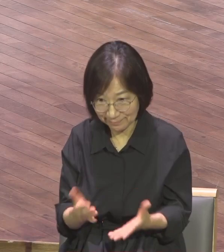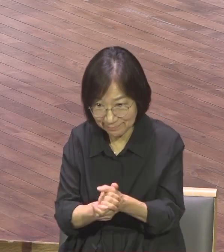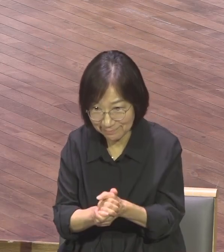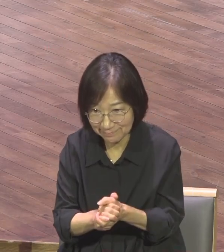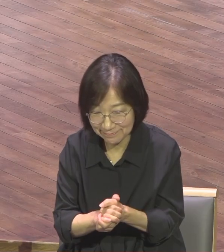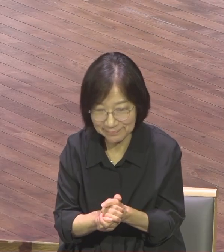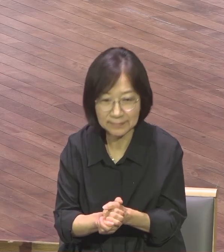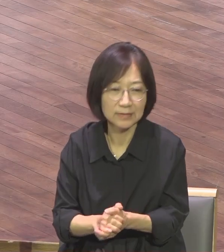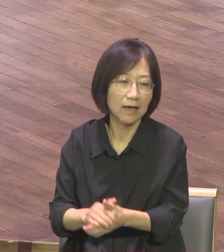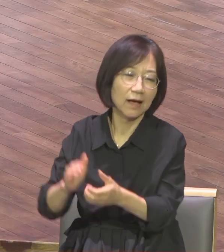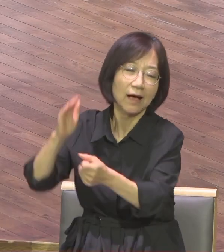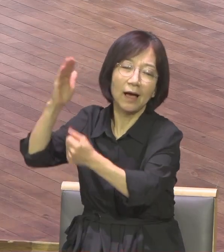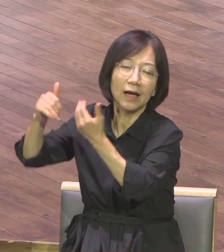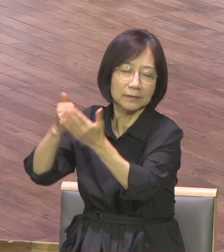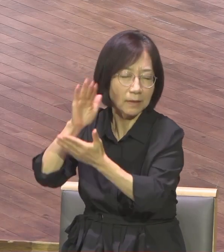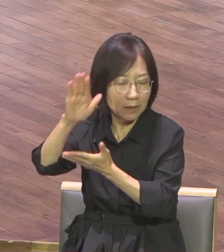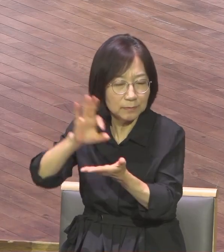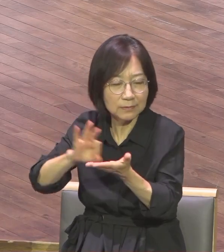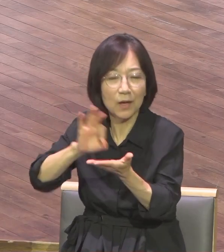하나님 택한 그릇이에요.